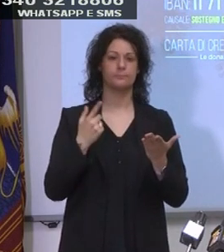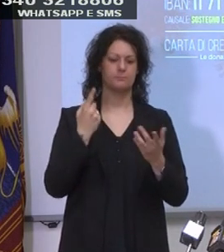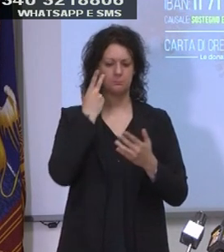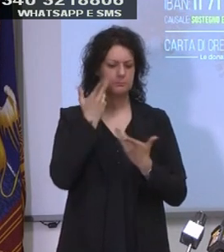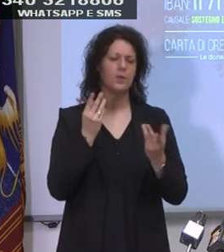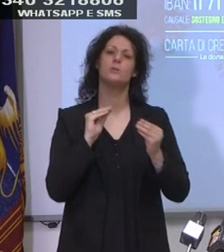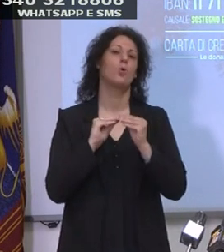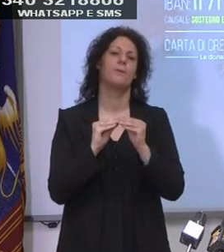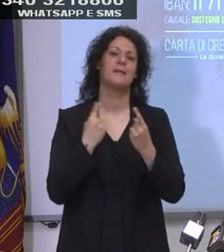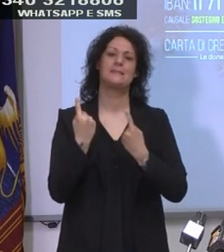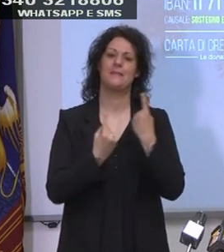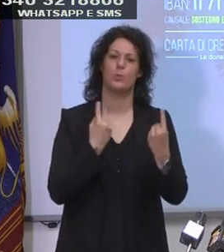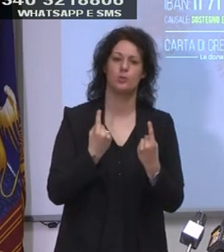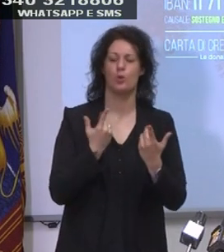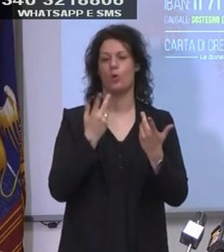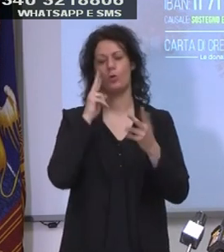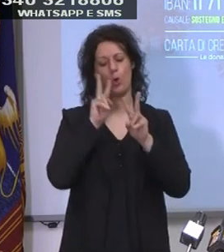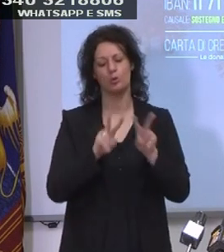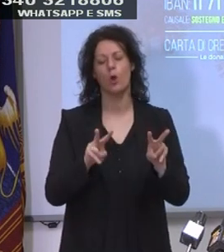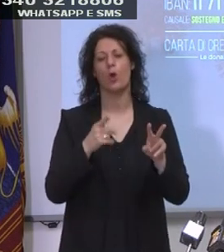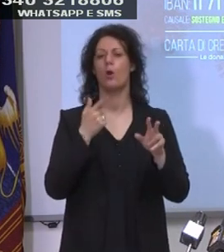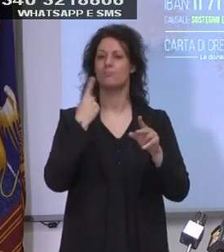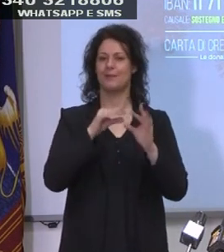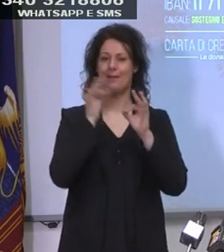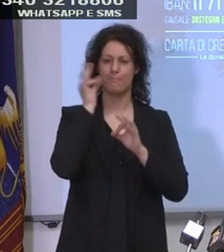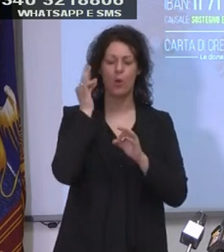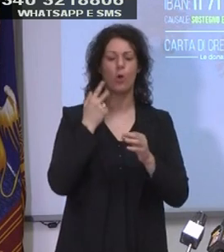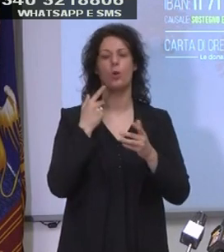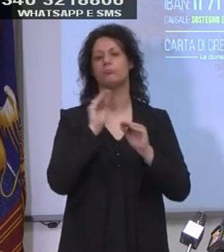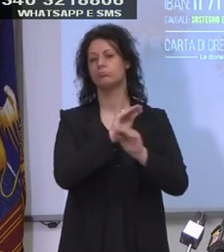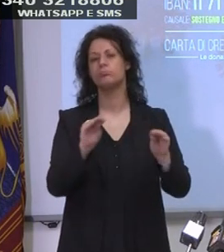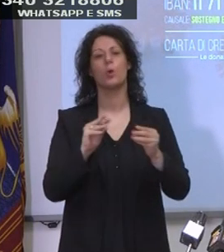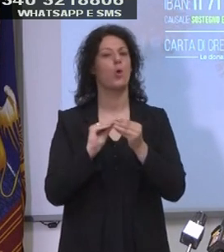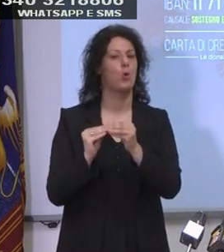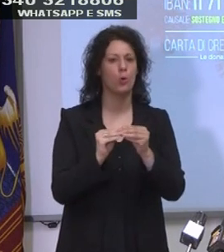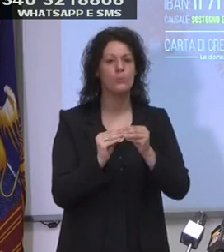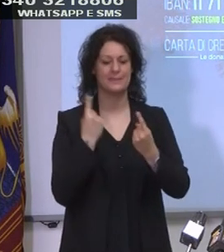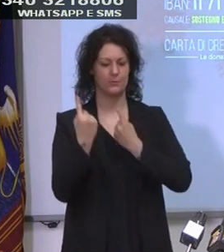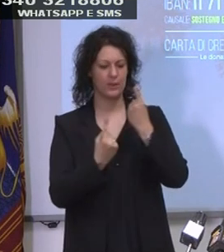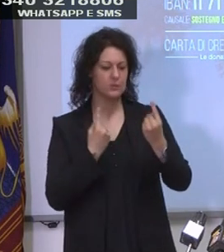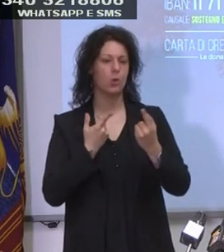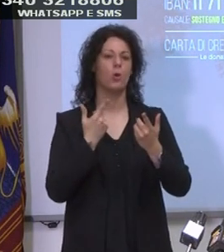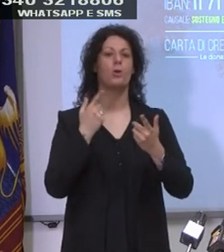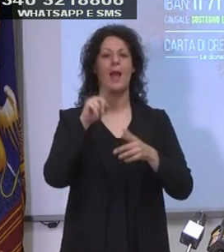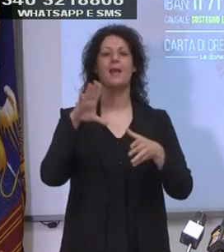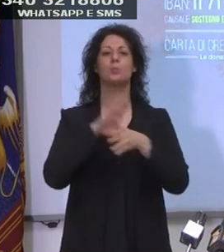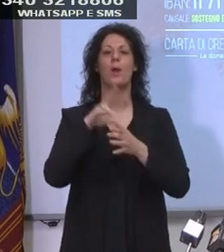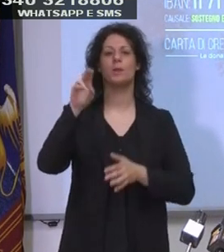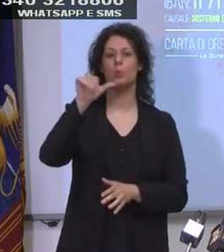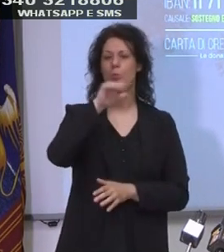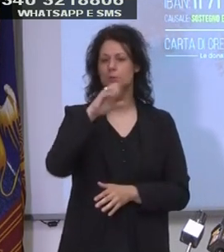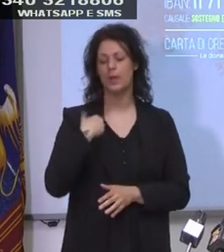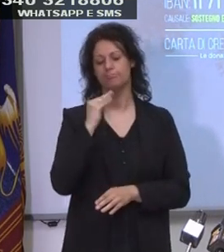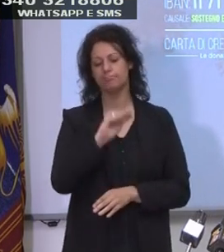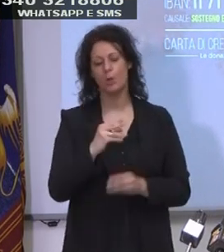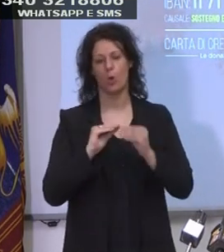sta andando la campagna di screening, come stanno andando un po' le varie situazioni, le USCA, i team insomma che da